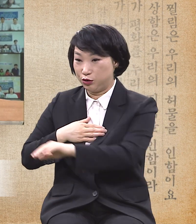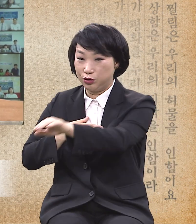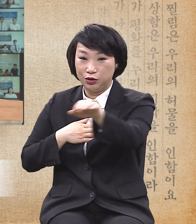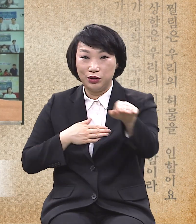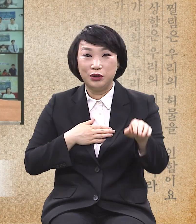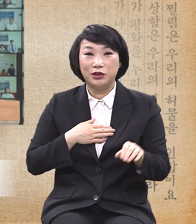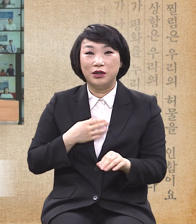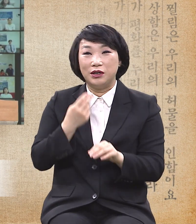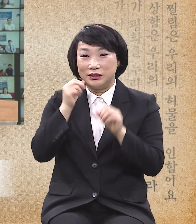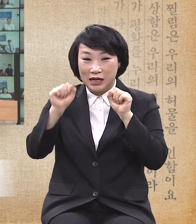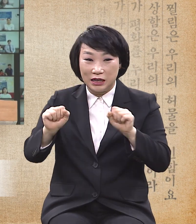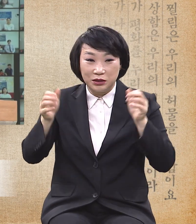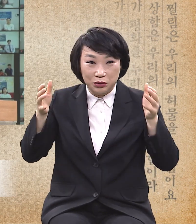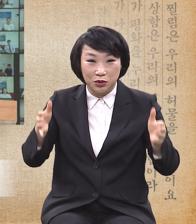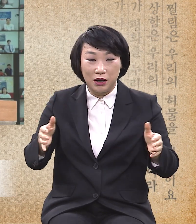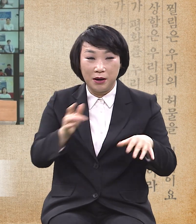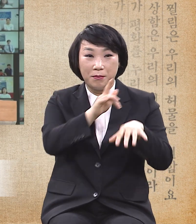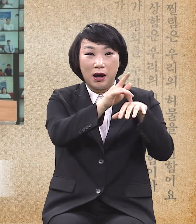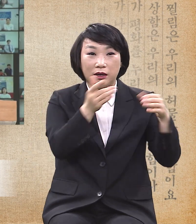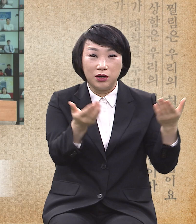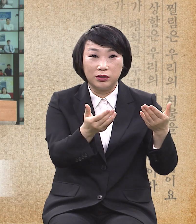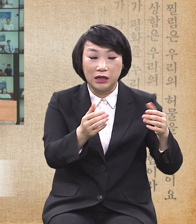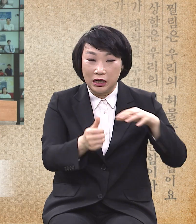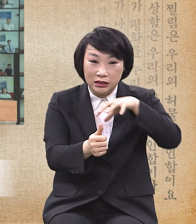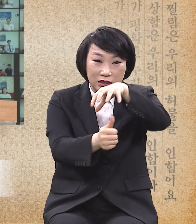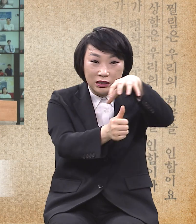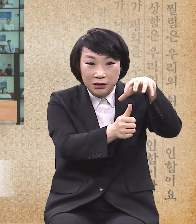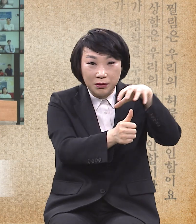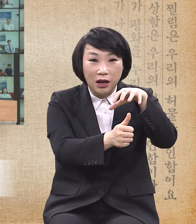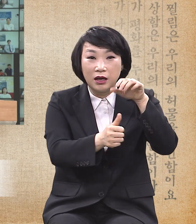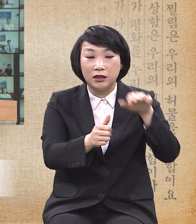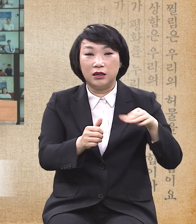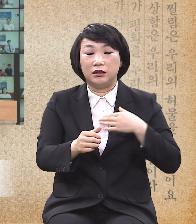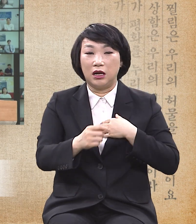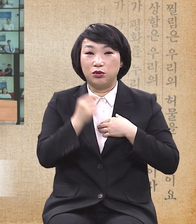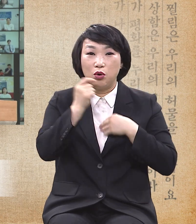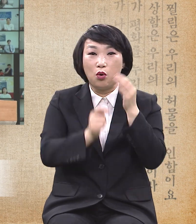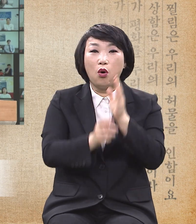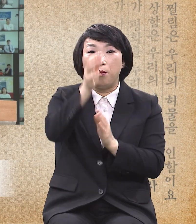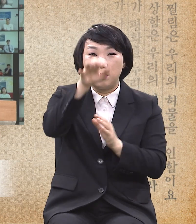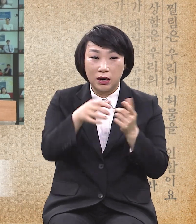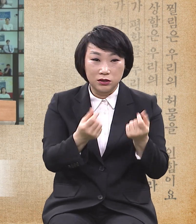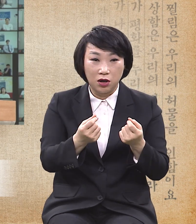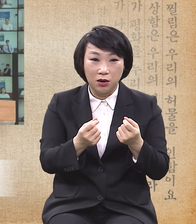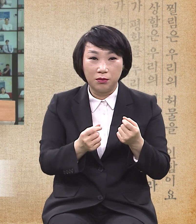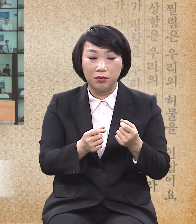땅에 살면서 마귀 역사의 지배를 소돔과 고모라 같이 받는 사람은